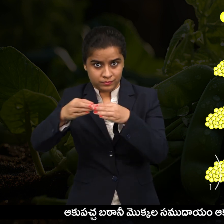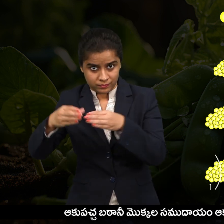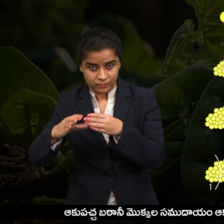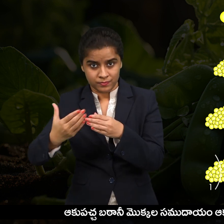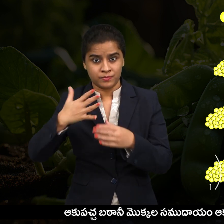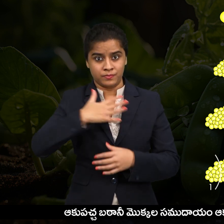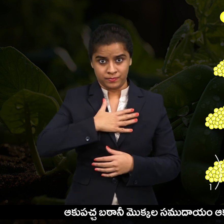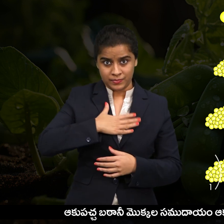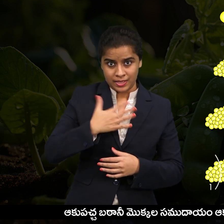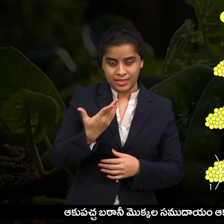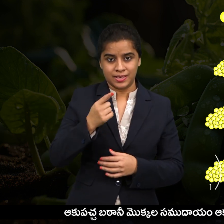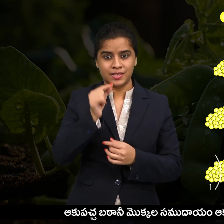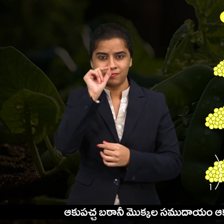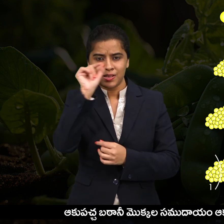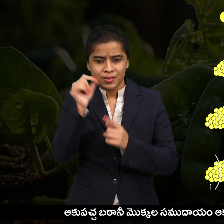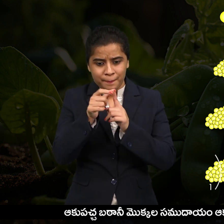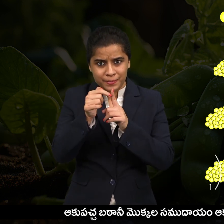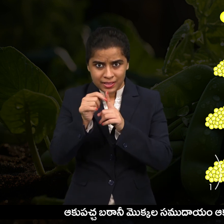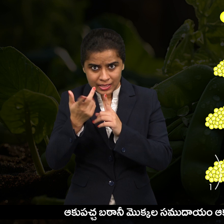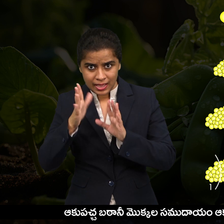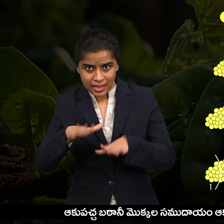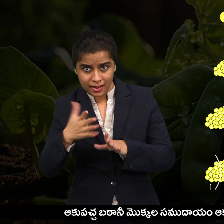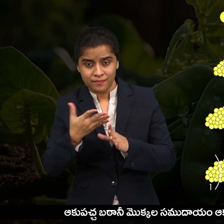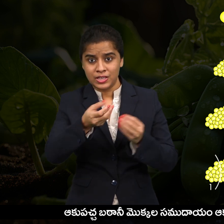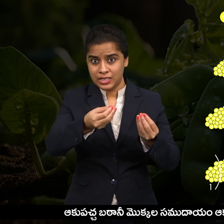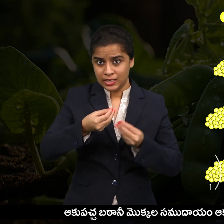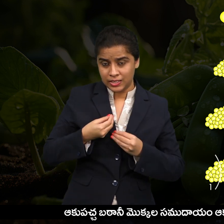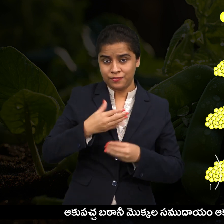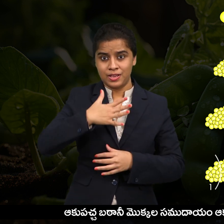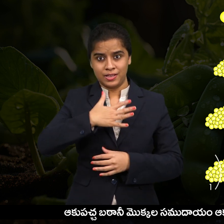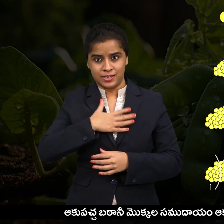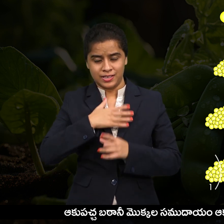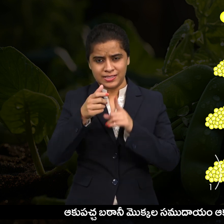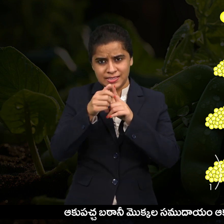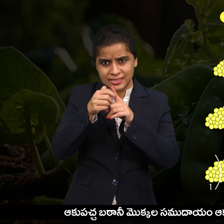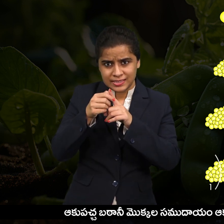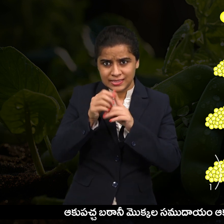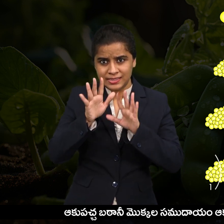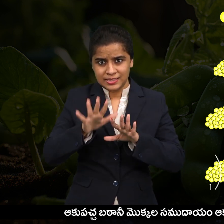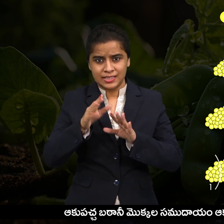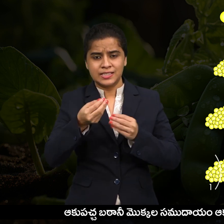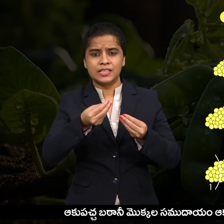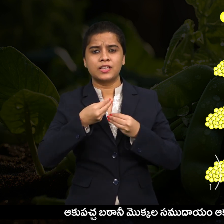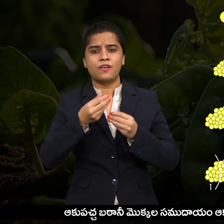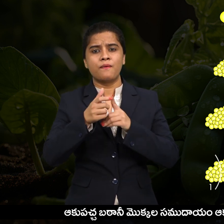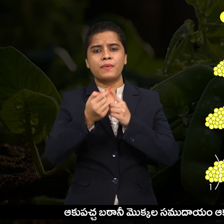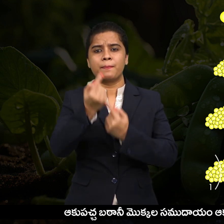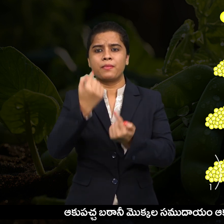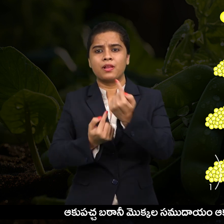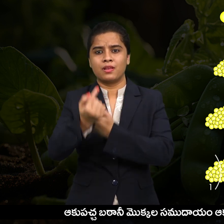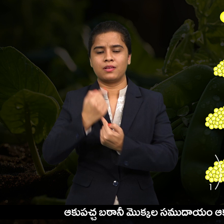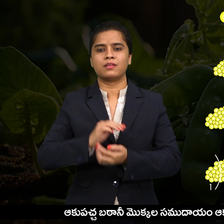ఆకుపచ్చ బఠానీ మొక్కల సముదాయం ఆకుపచ్చ సీడ్ ఇచ్చే బఠానీ మొక్కలను మాత్రమే ఇచ్చింది.